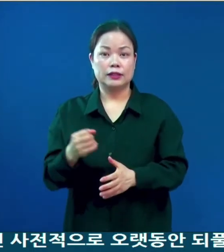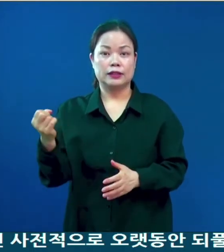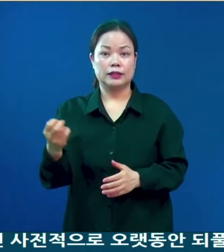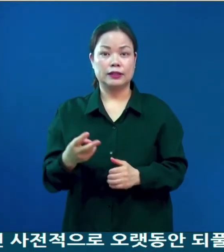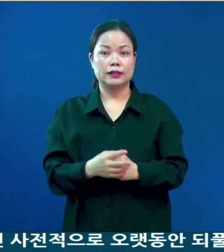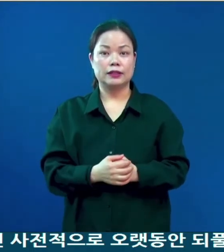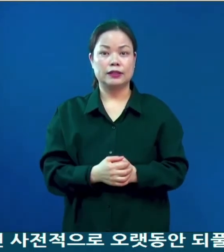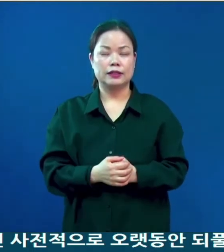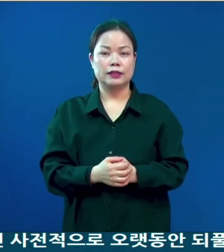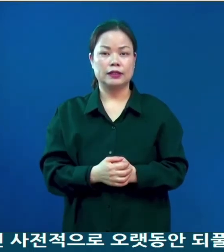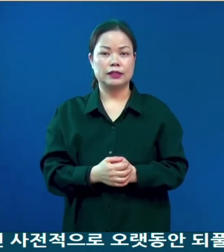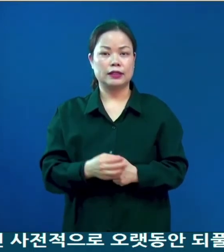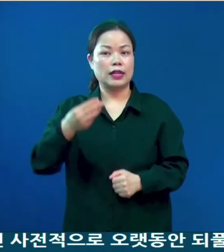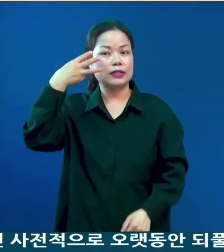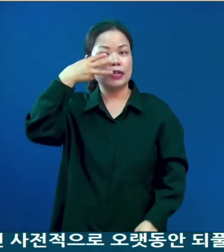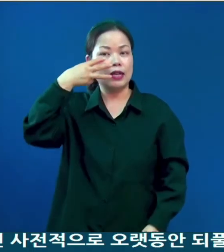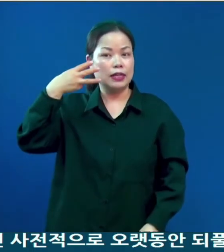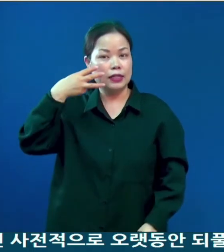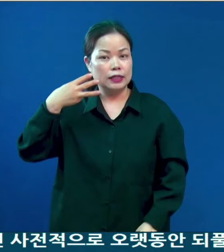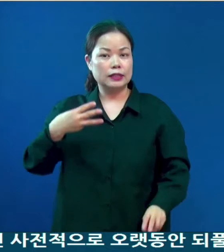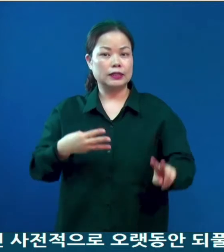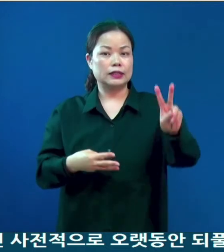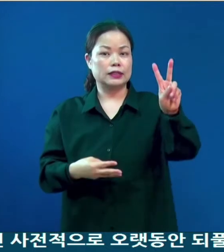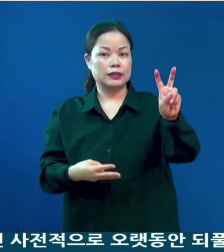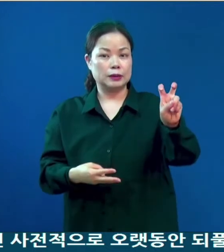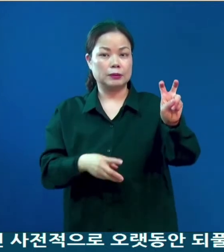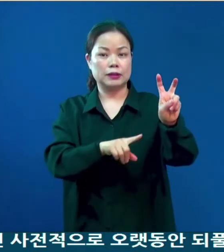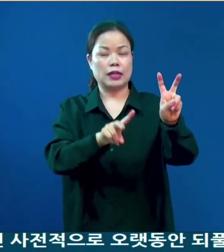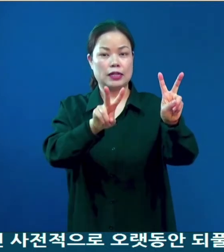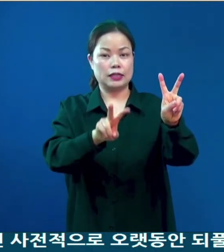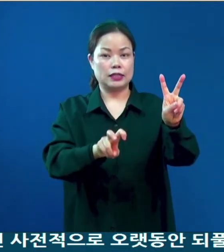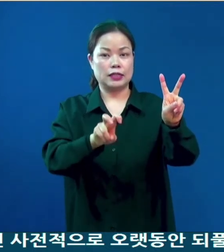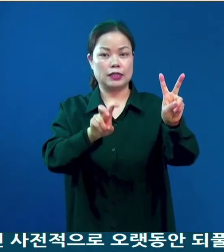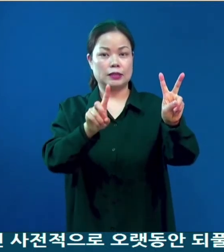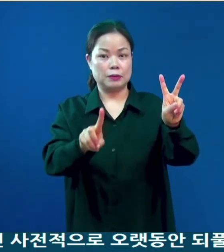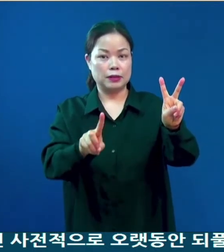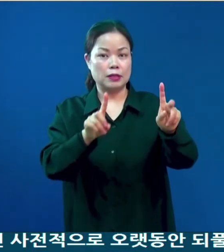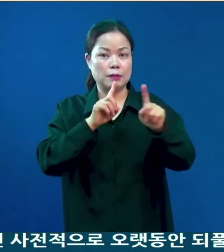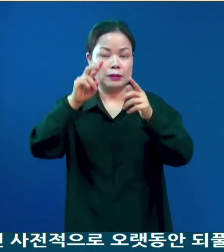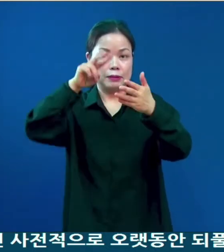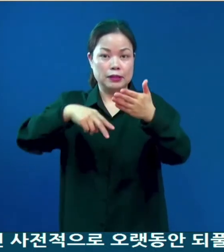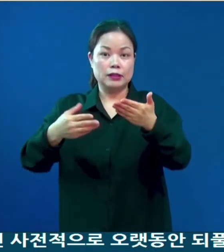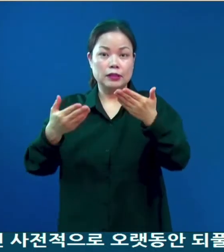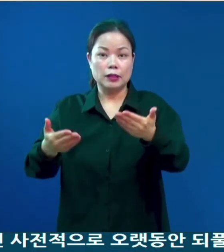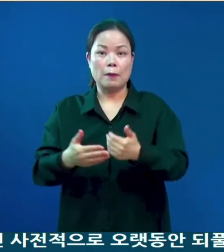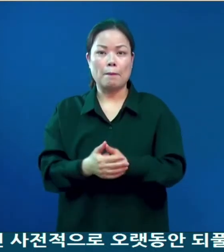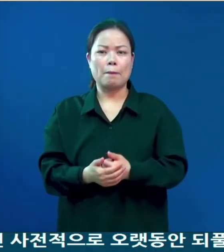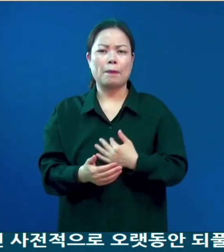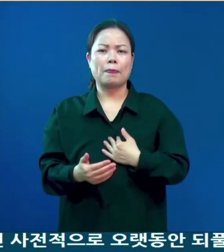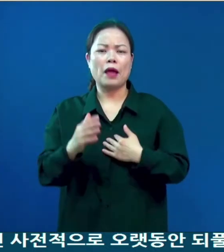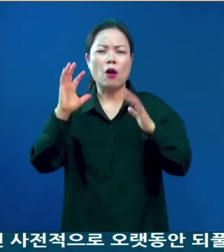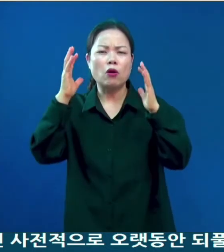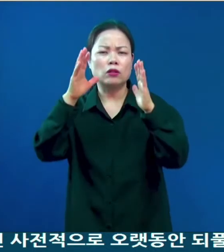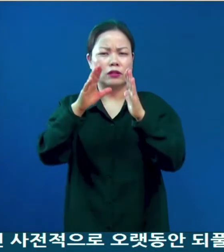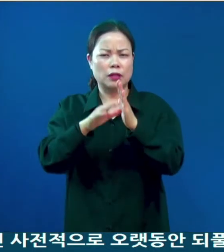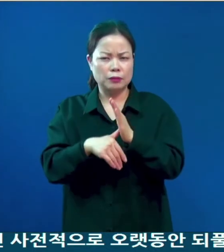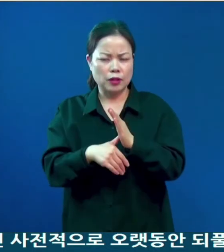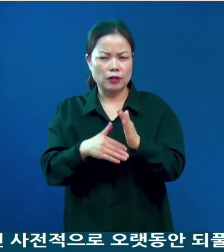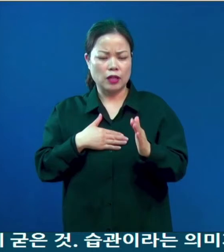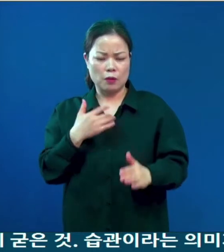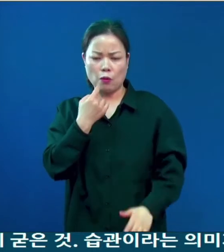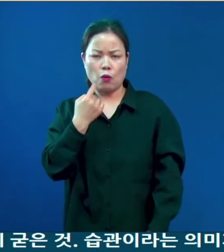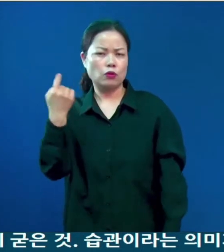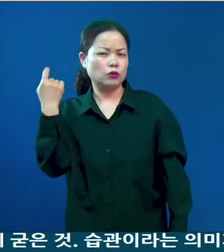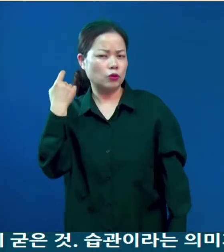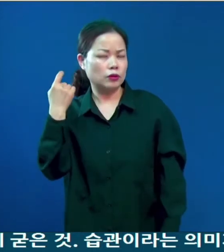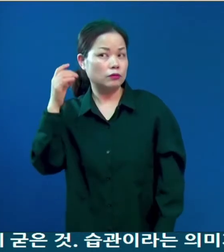그리고 예레미야 22장 21절 하반절 말씀을 제가 읽어드리겠습니다. 내가 어려서부터 내